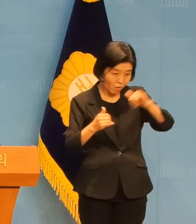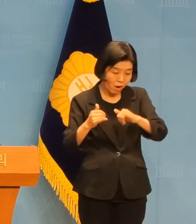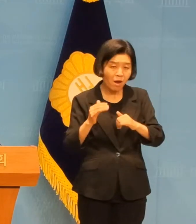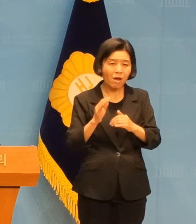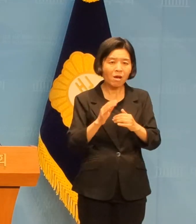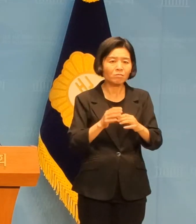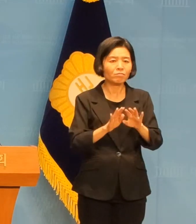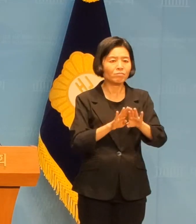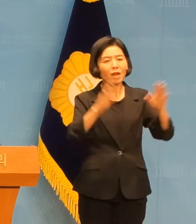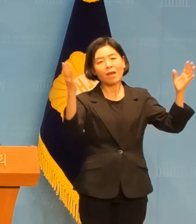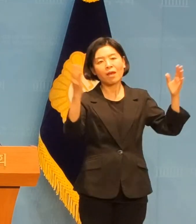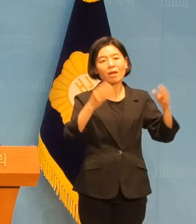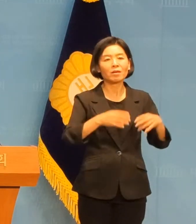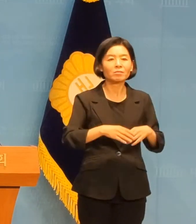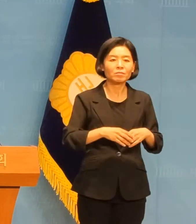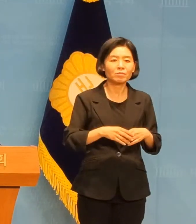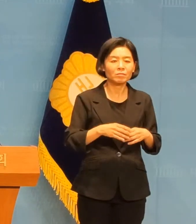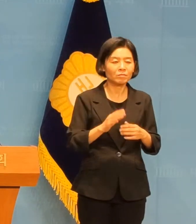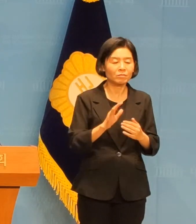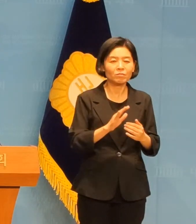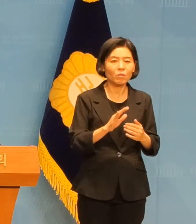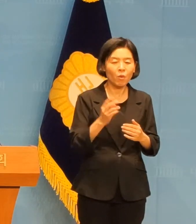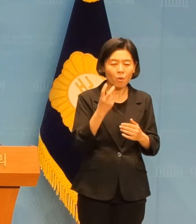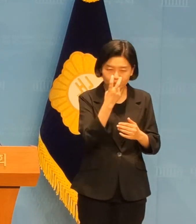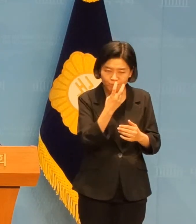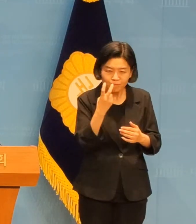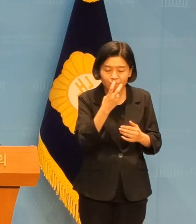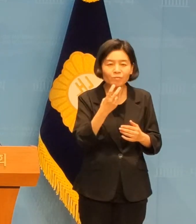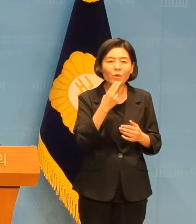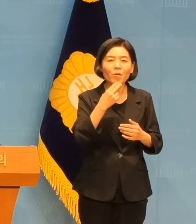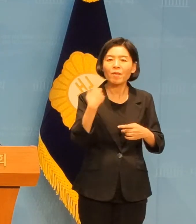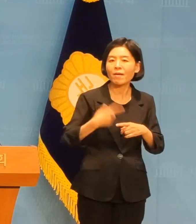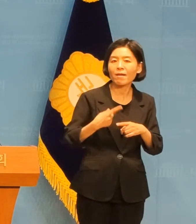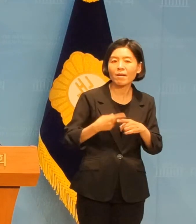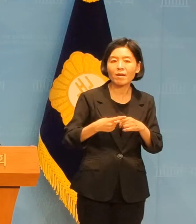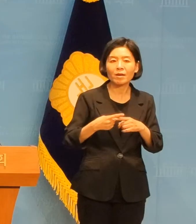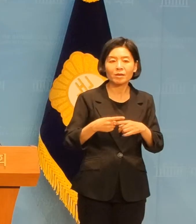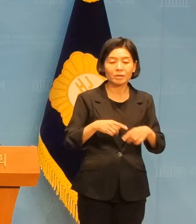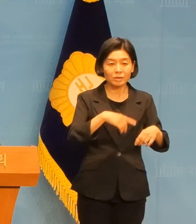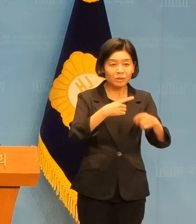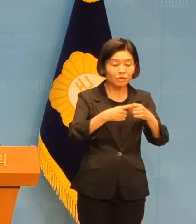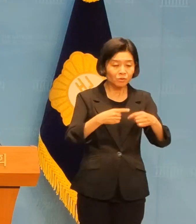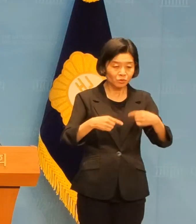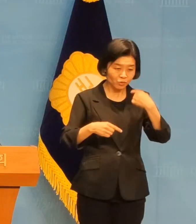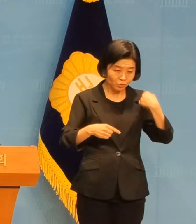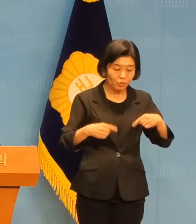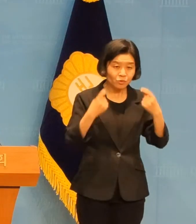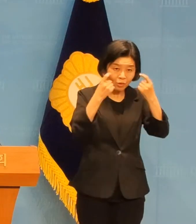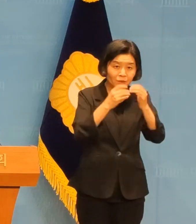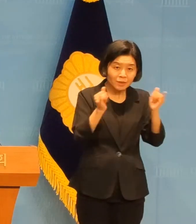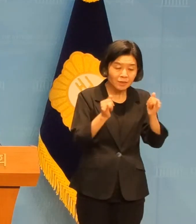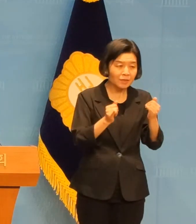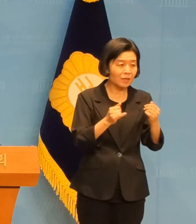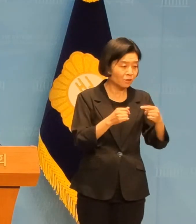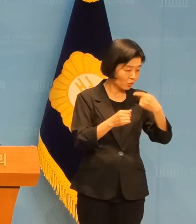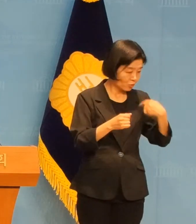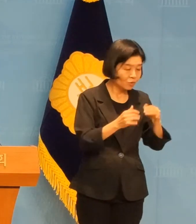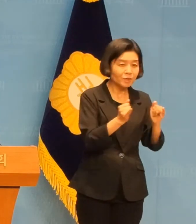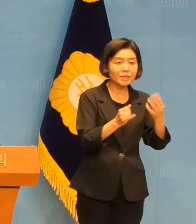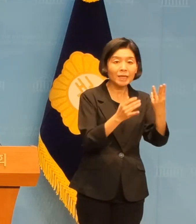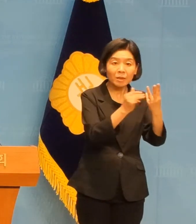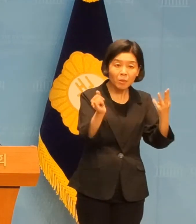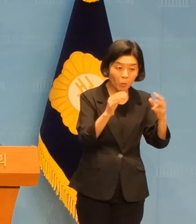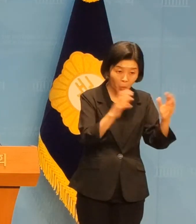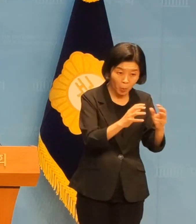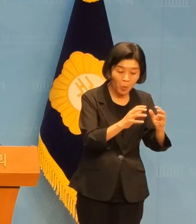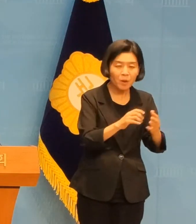무방비로 여는 것과 같습니다. 첫째, 중국인 여행사가 단 3명의 중국인만 모집해도